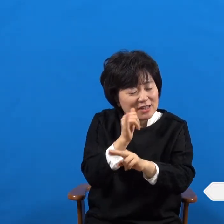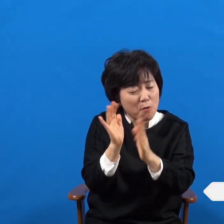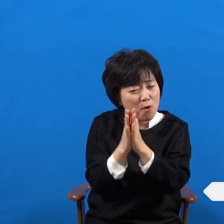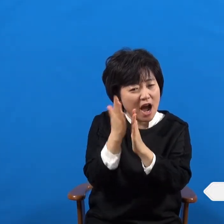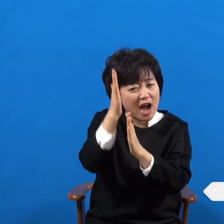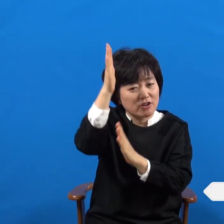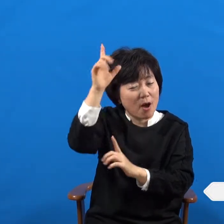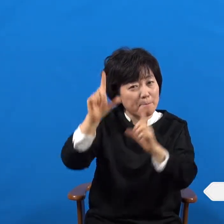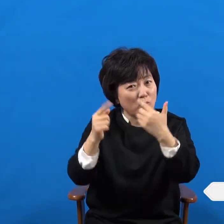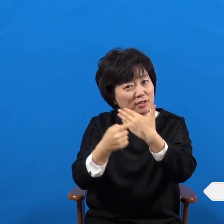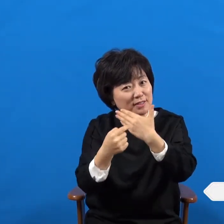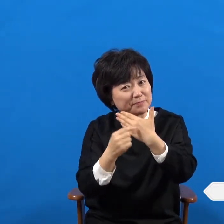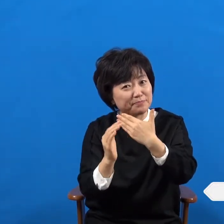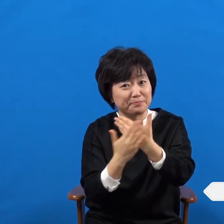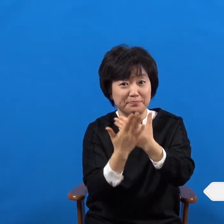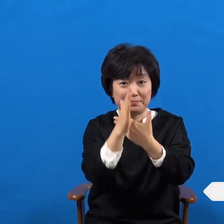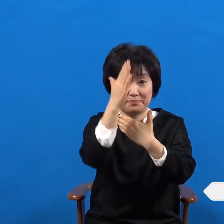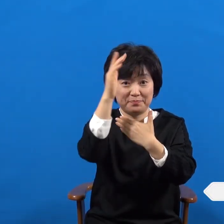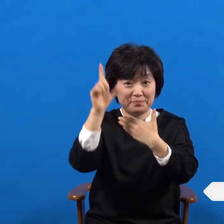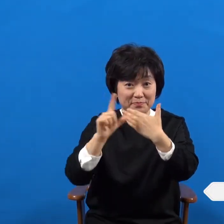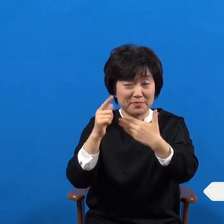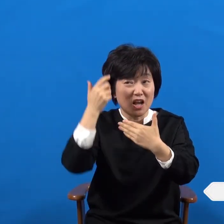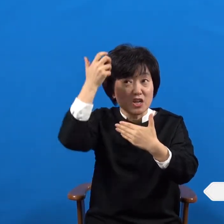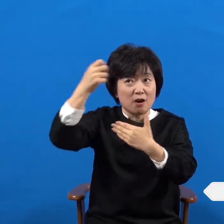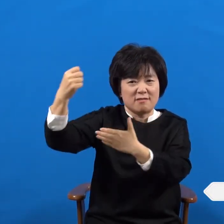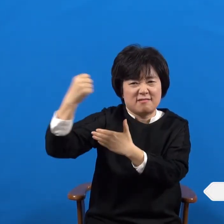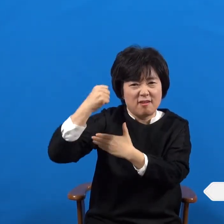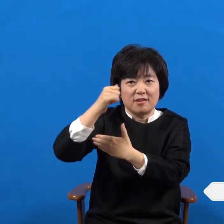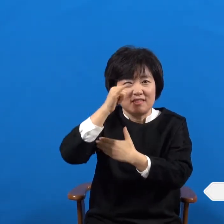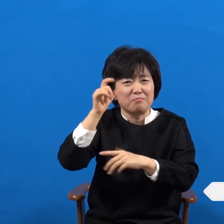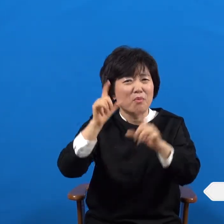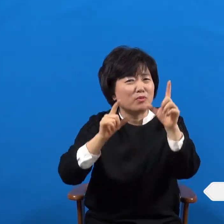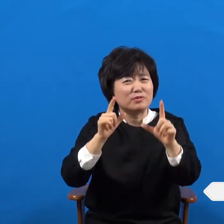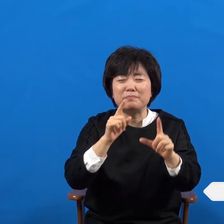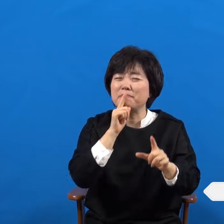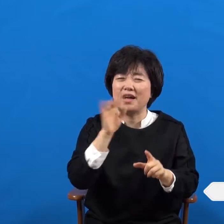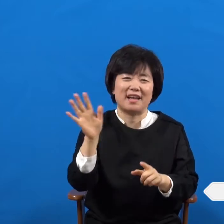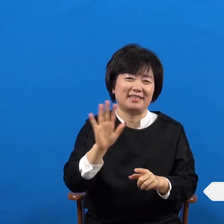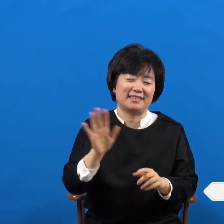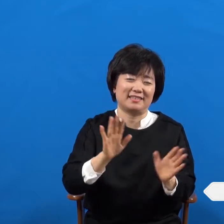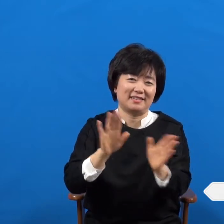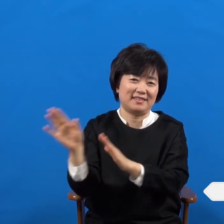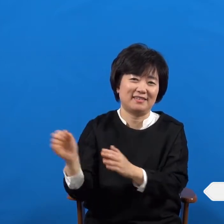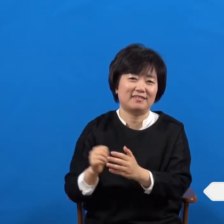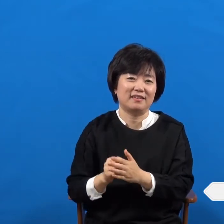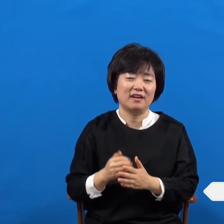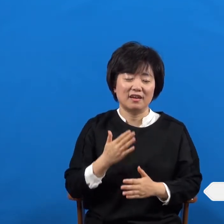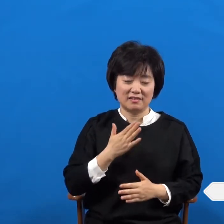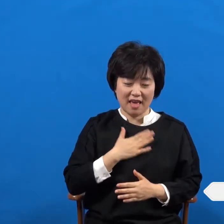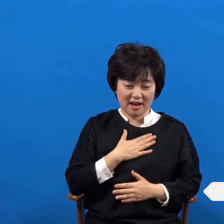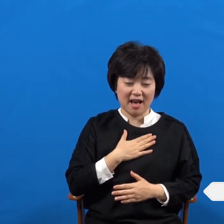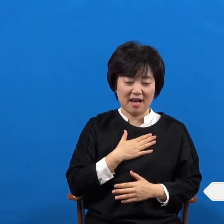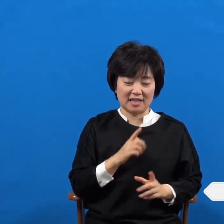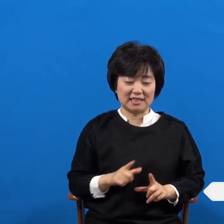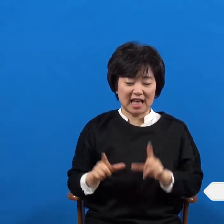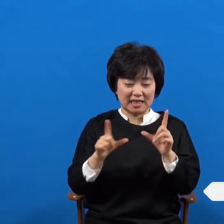모습이나 놀라운 영성의 모습을 말씀하고 있지 않습니다. 내가 있는 곳에서부터,